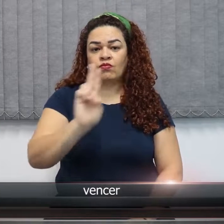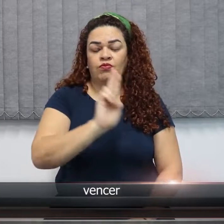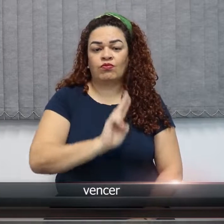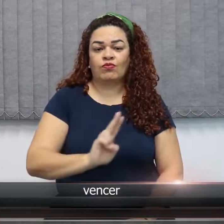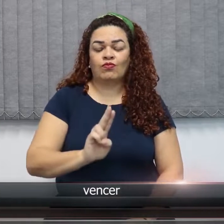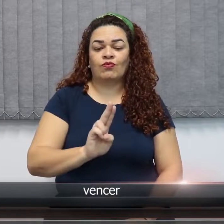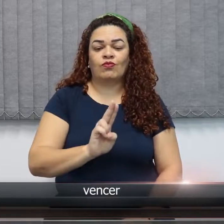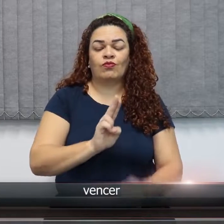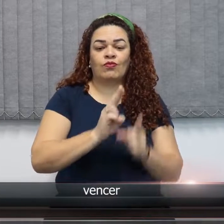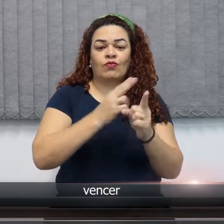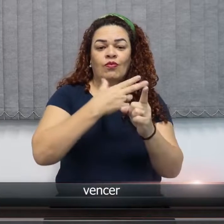vencer,